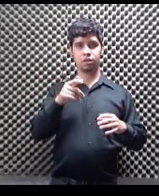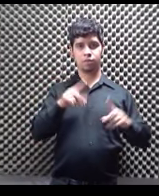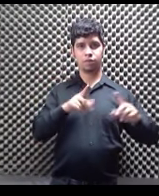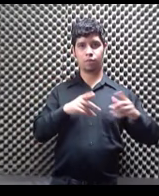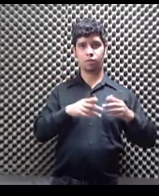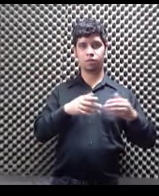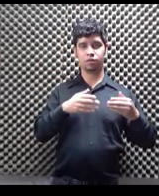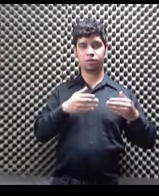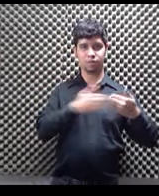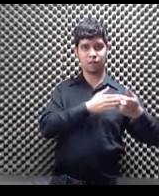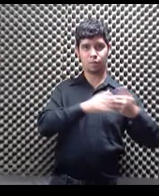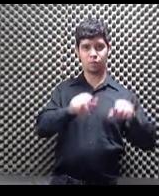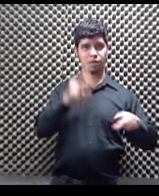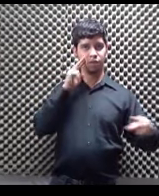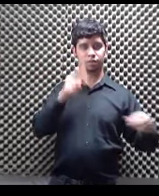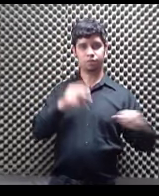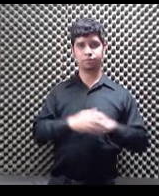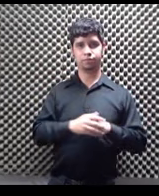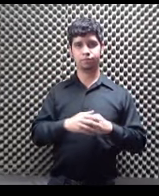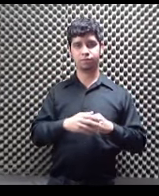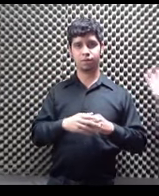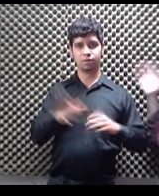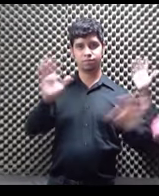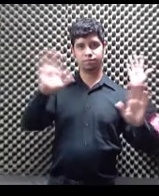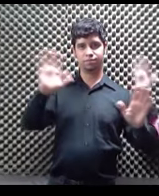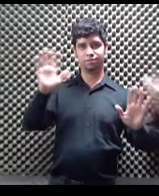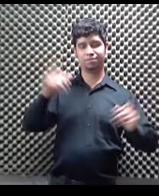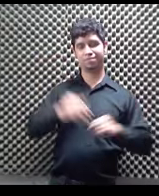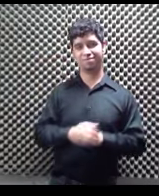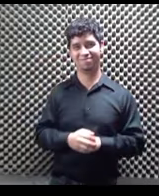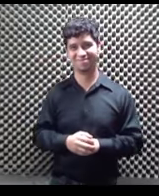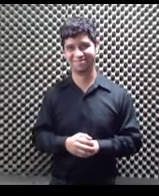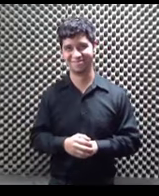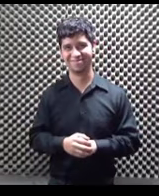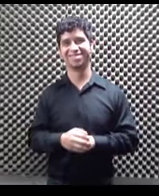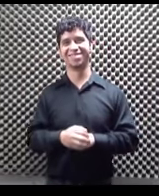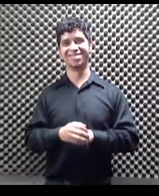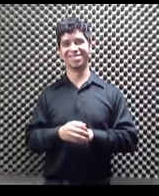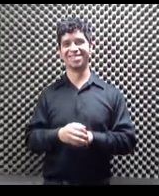vienen a ver, mira, estamos juntitos. Sí. Y los que están escuchando ya entendieron. Voy a entrar al plano de José.